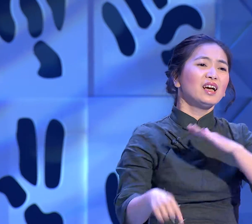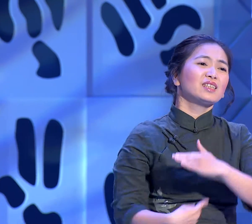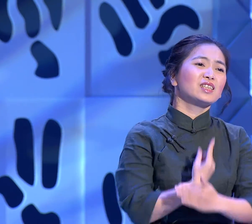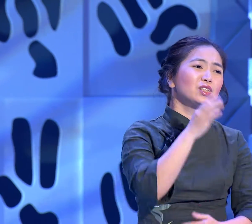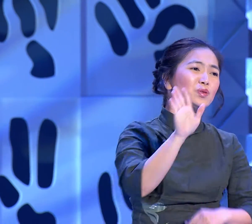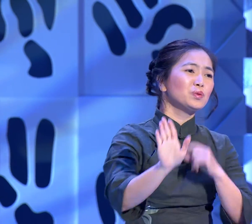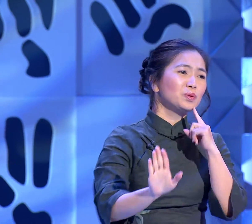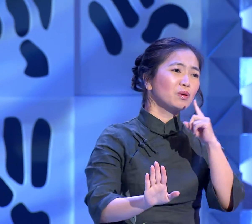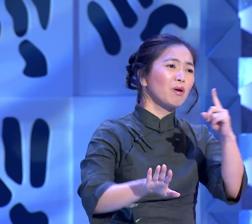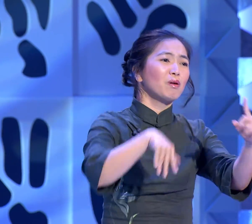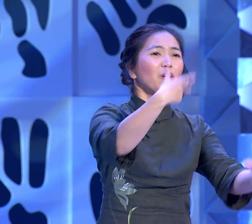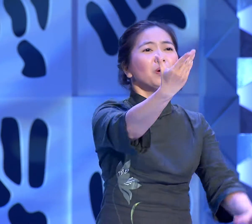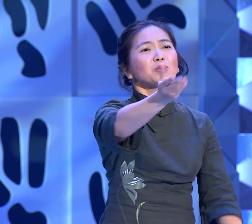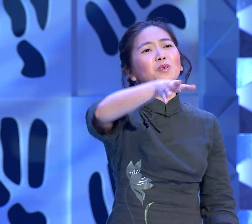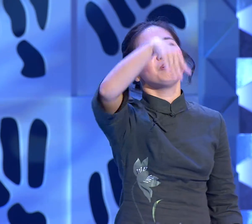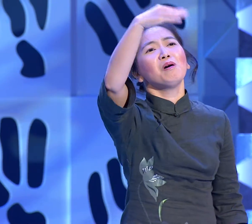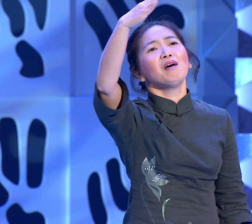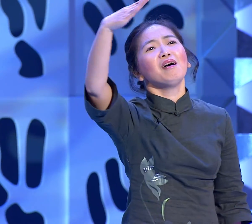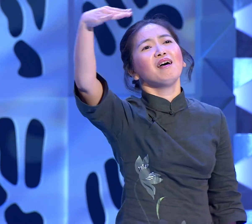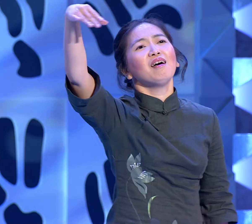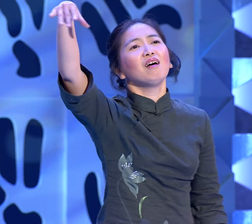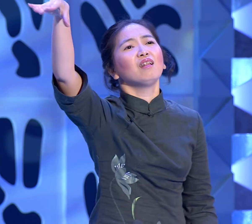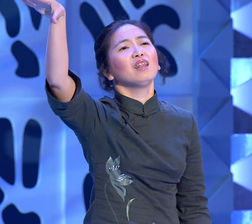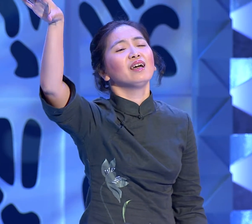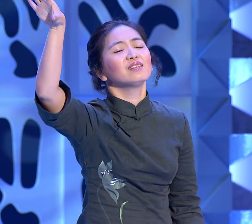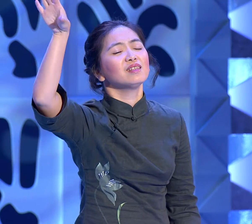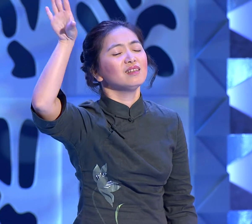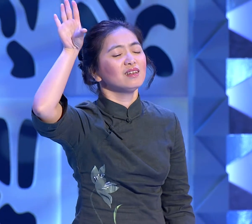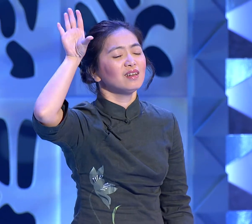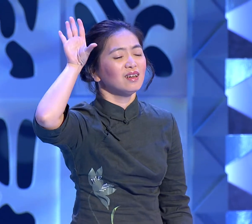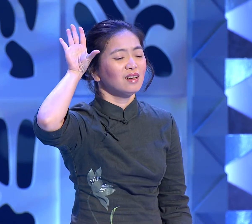只有讲予山来听。